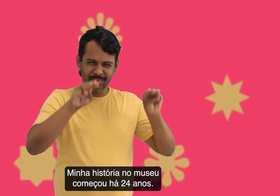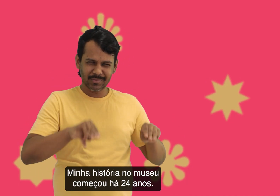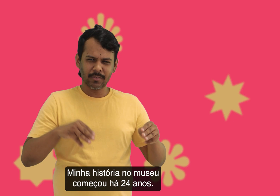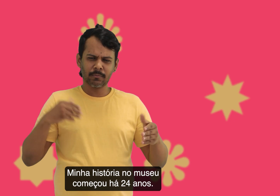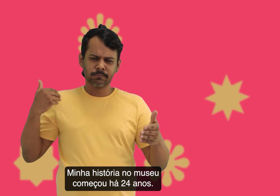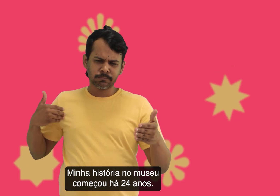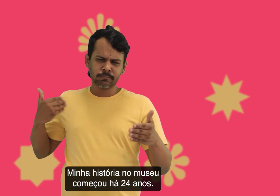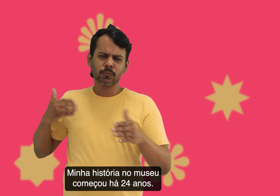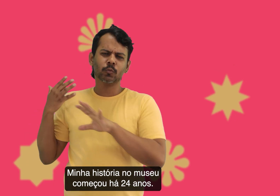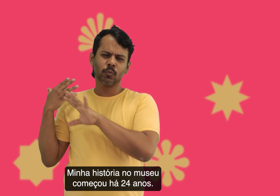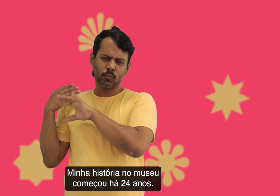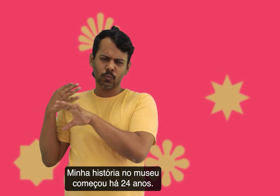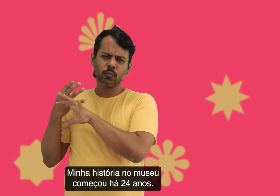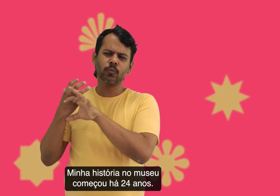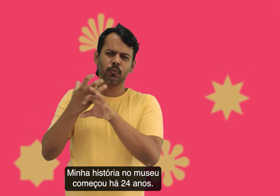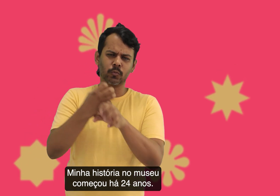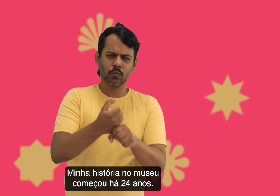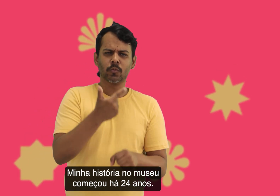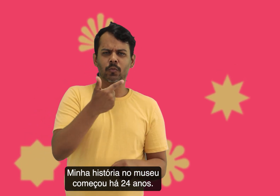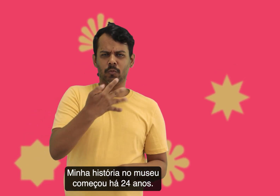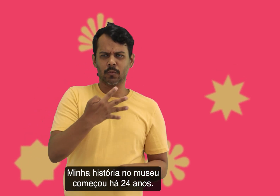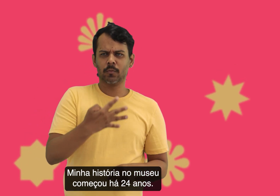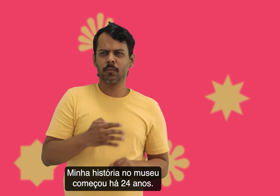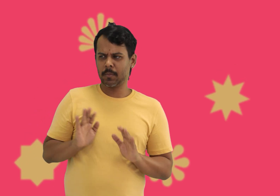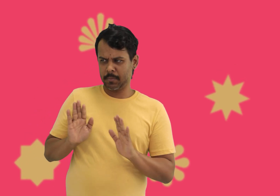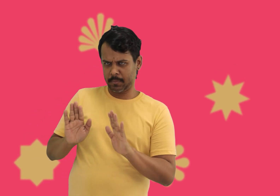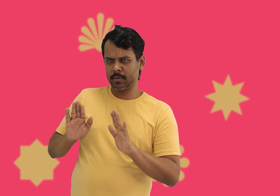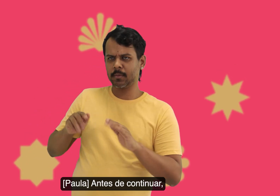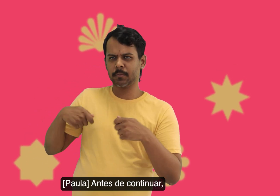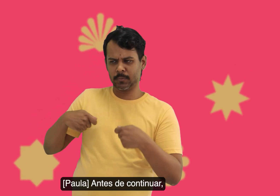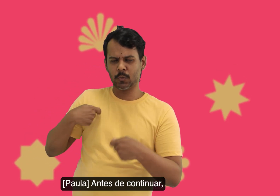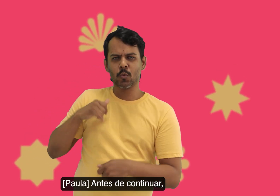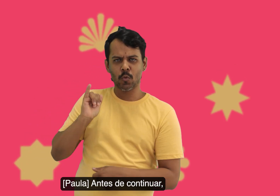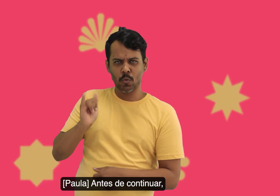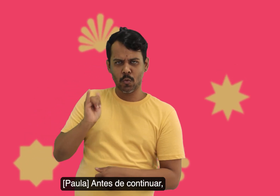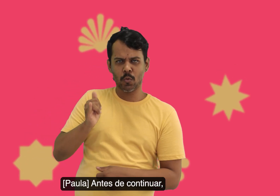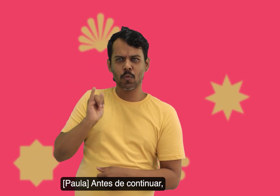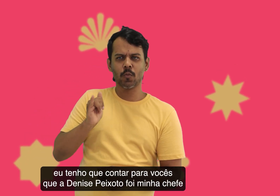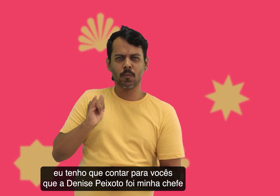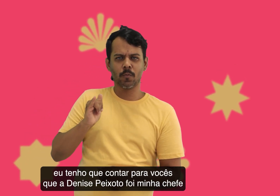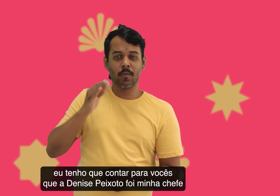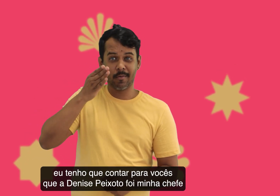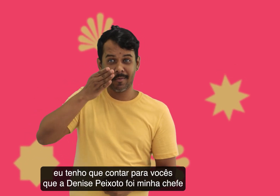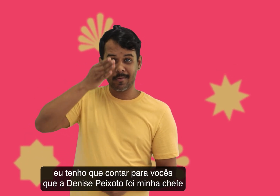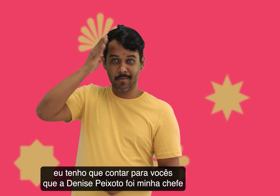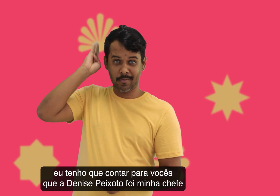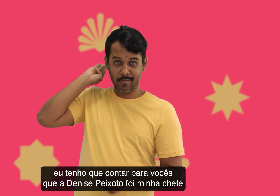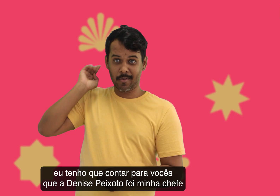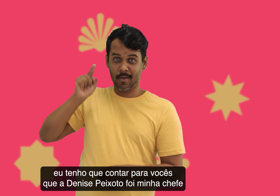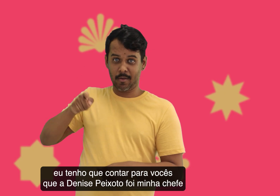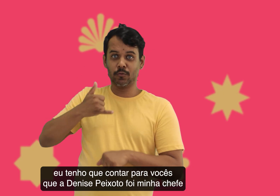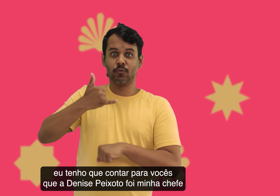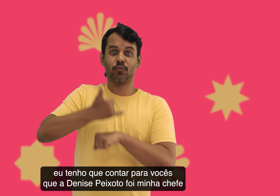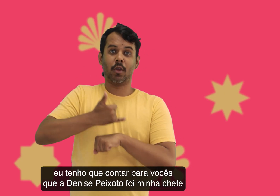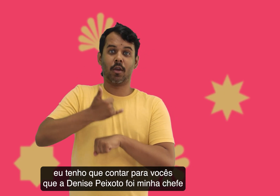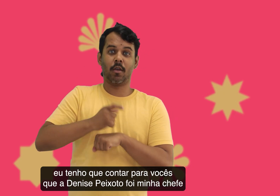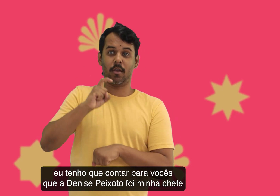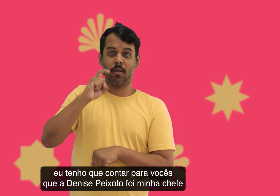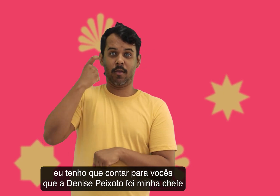Minha história no museu começou há 24 anos. Antes de continuar, eu tenho que contar para vocês que a Denise Peixoto